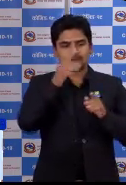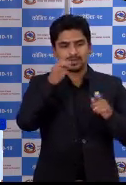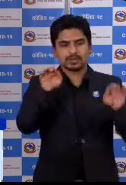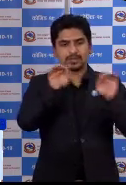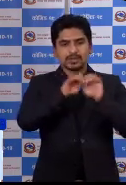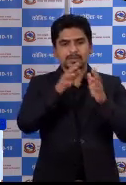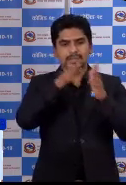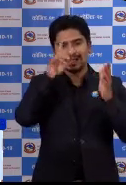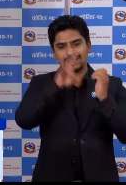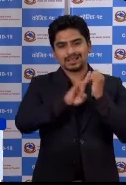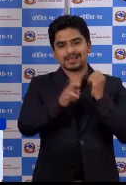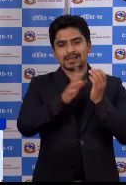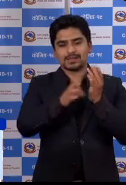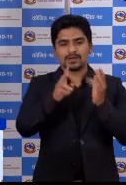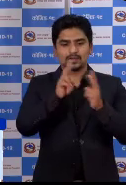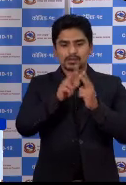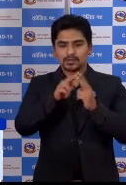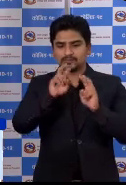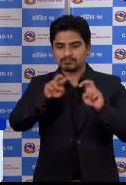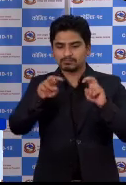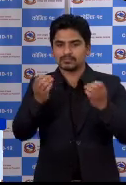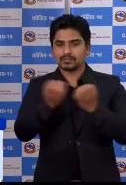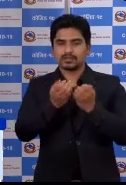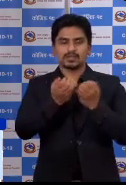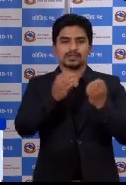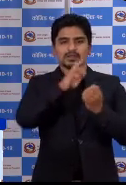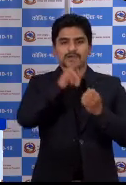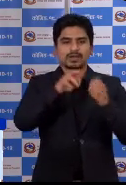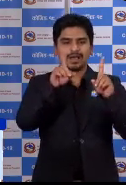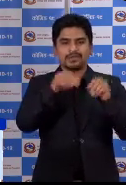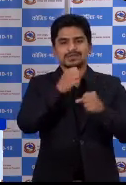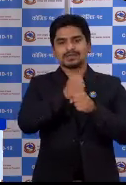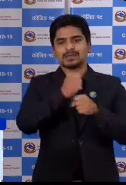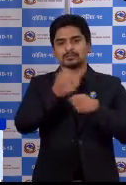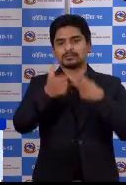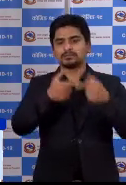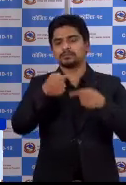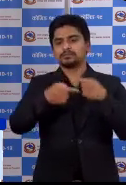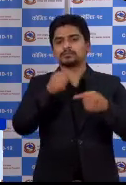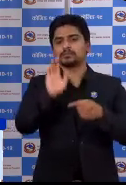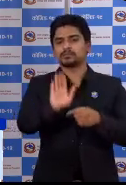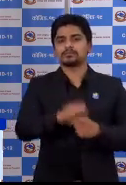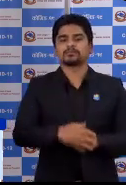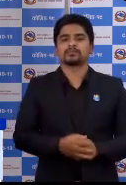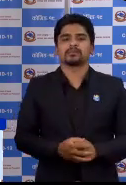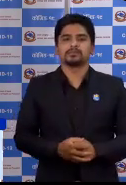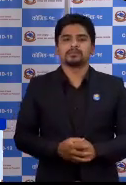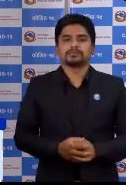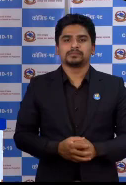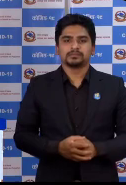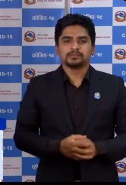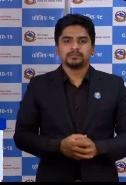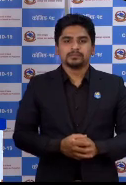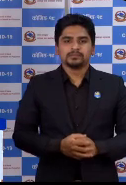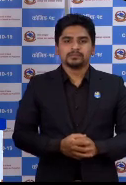सम्बन्धित महाशाखाबाट कन्ट्याक्ट ट्रेसिङ लगायतका आवश्यक कामहरू भइरहेका छन्।